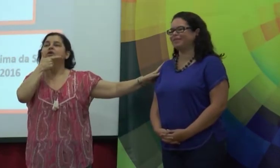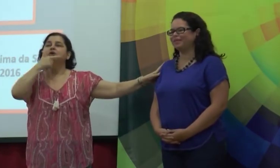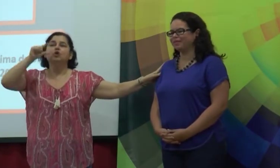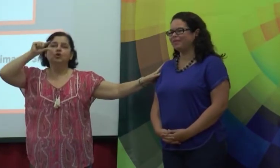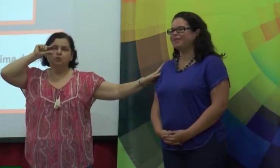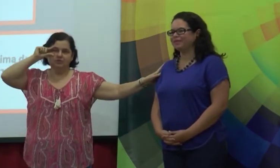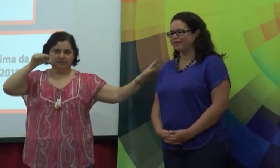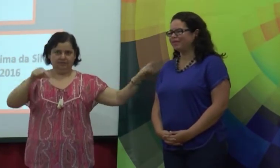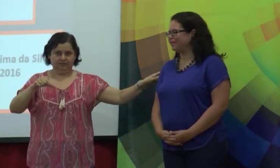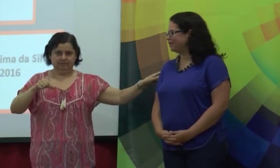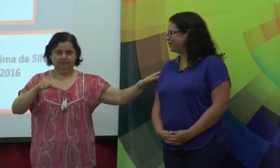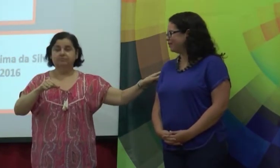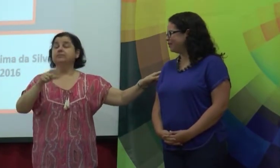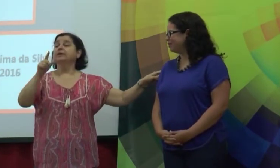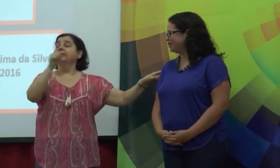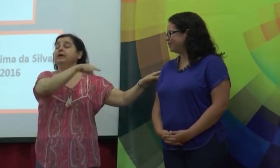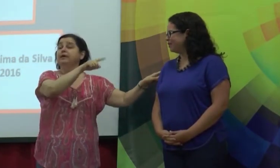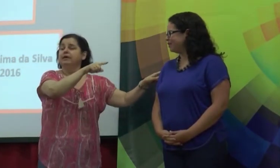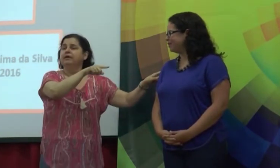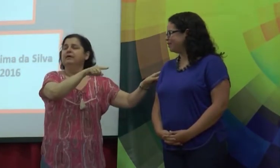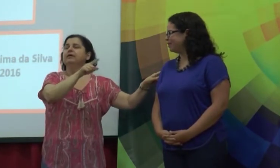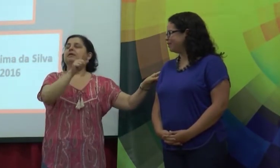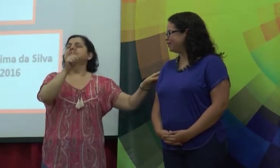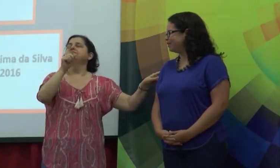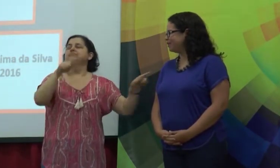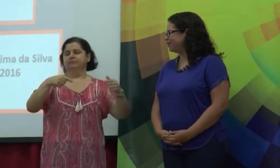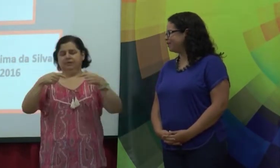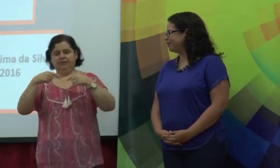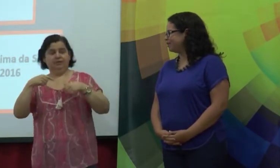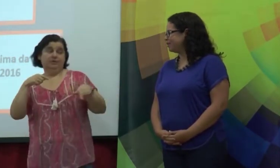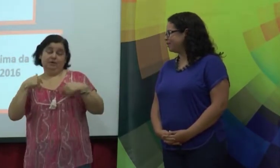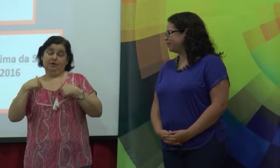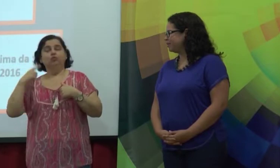A Lucila é ouvinte, o sinal dela é esse.